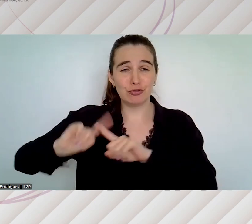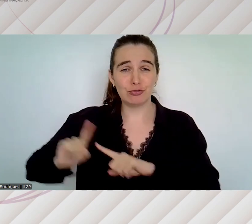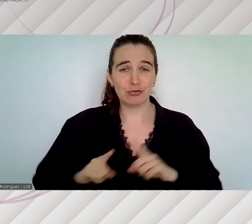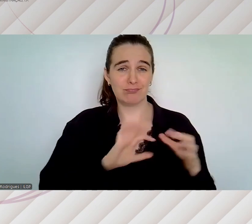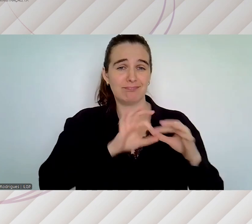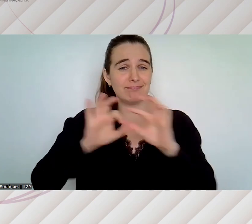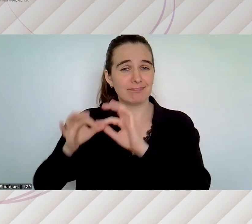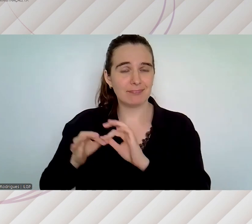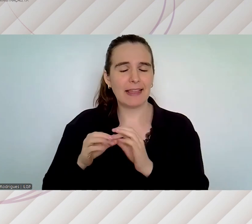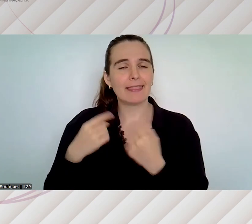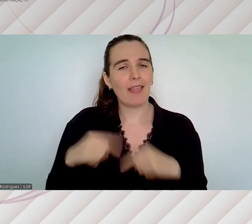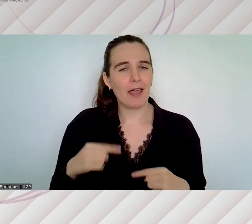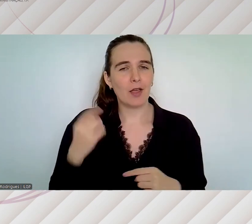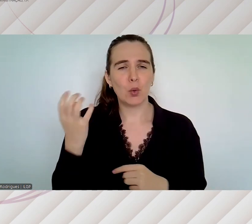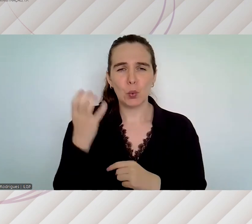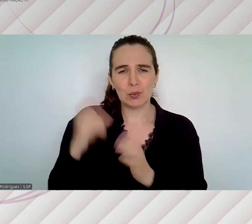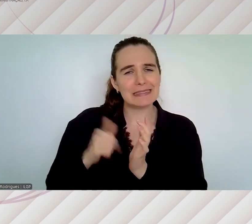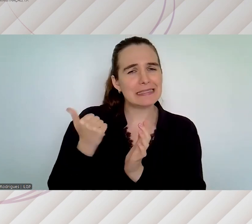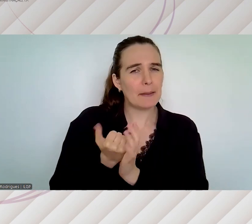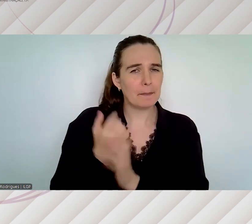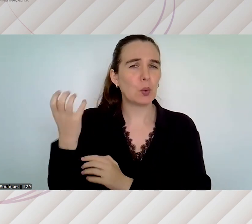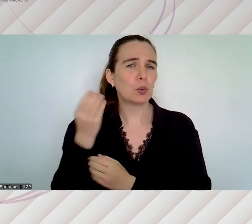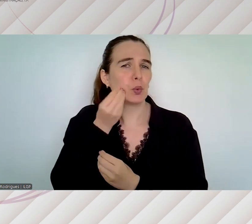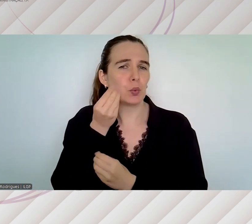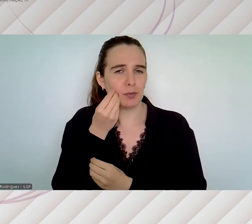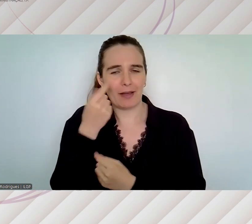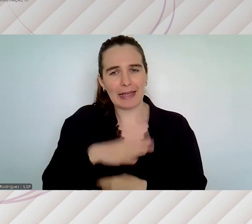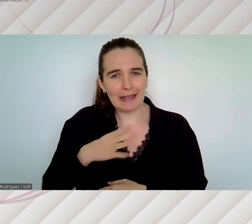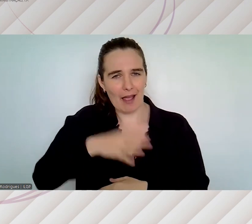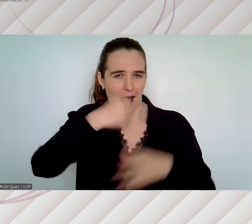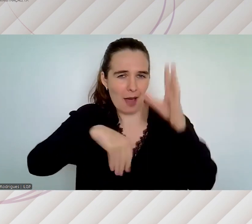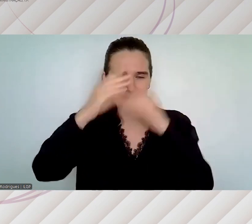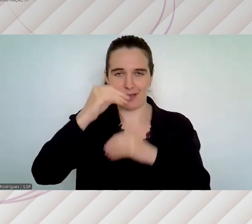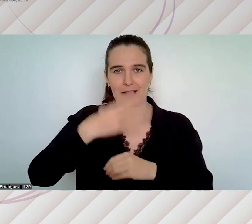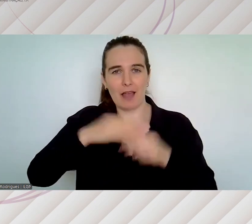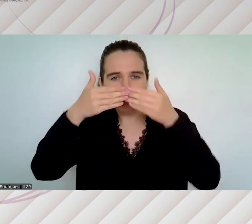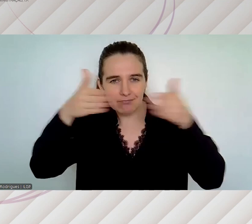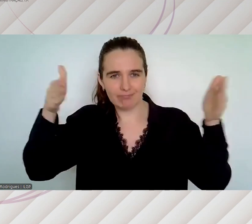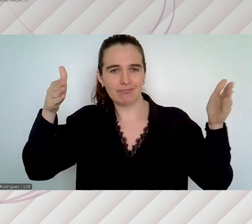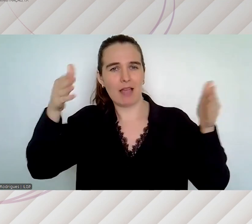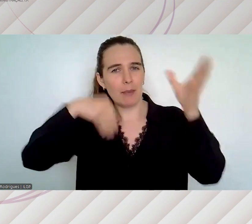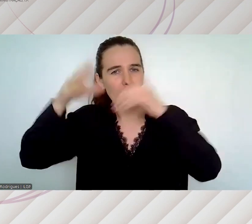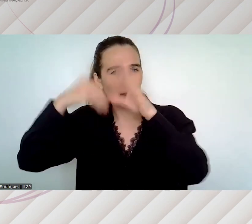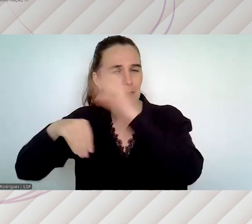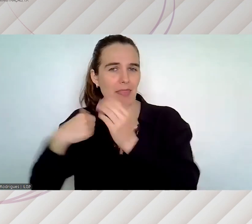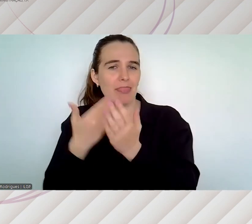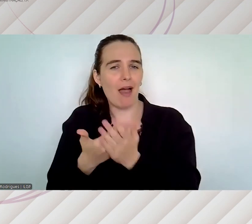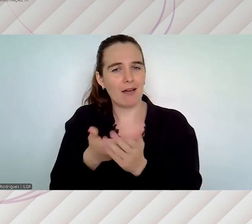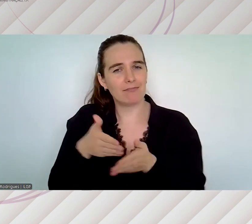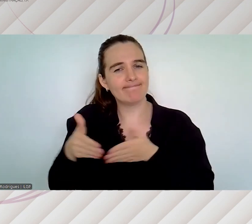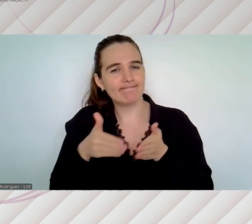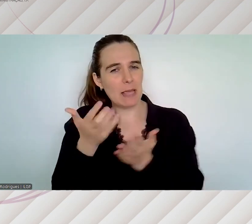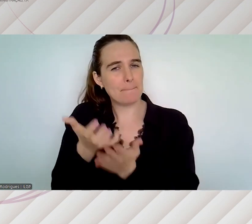por uma cultura permanentemente aprendente, colaborativa, orientada para o impacto, orientada